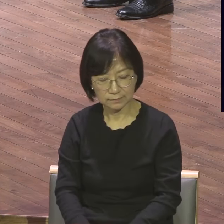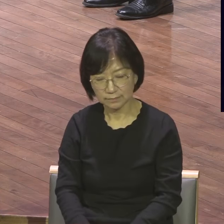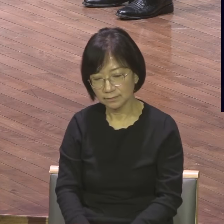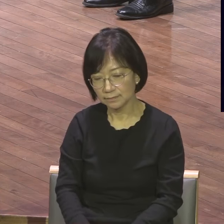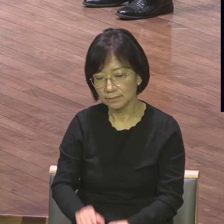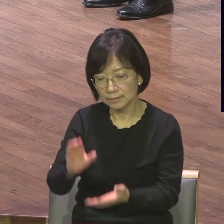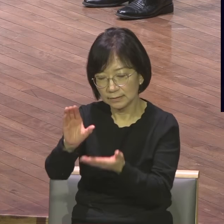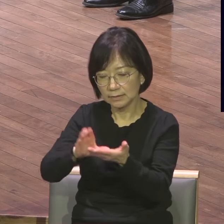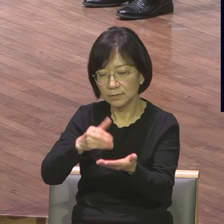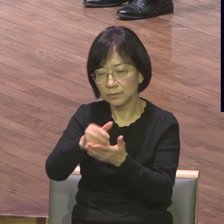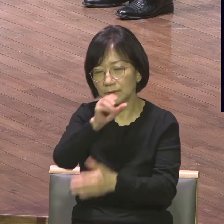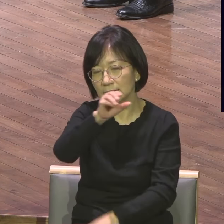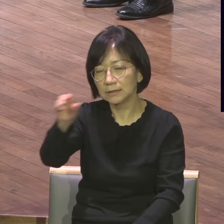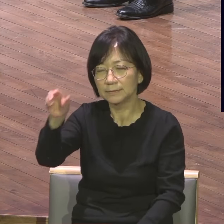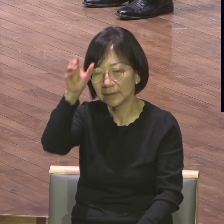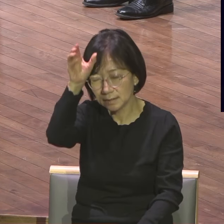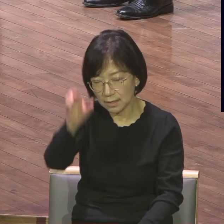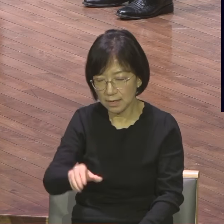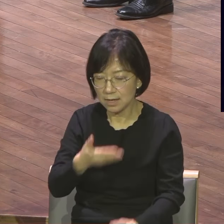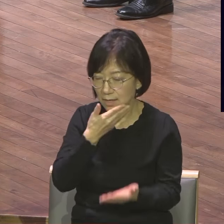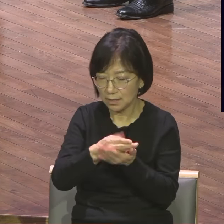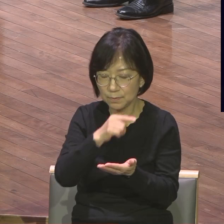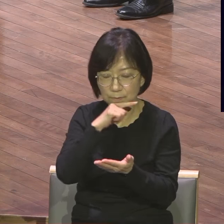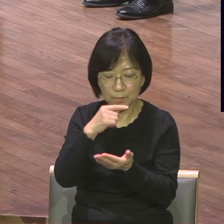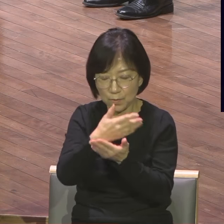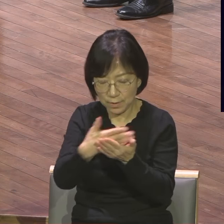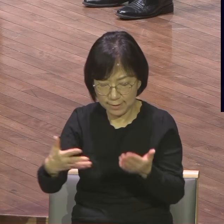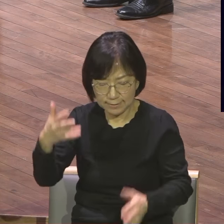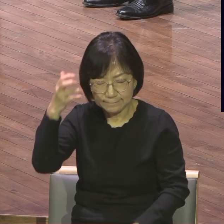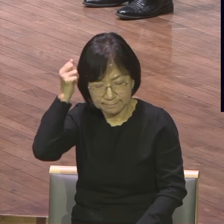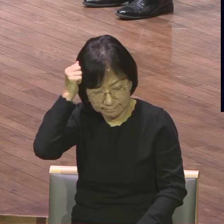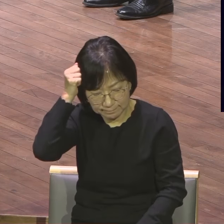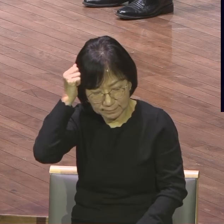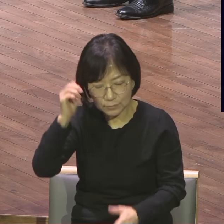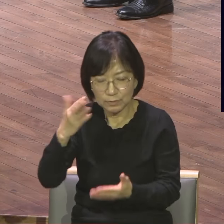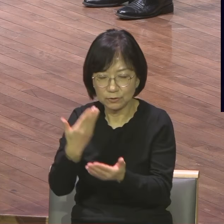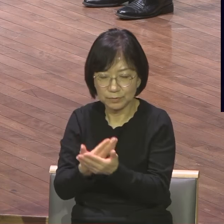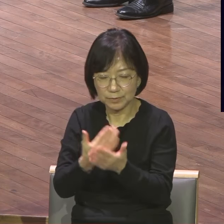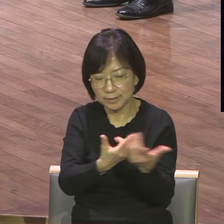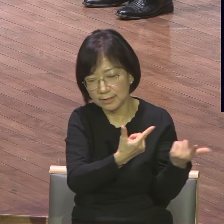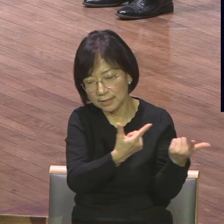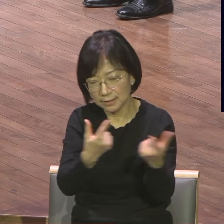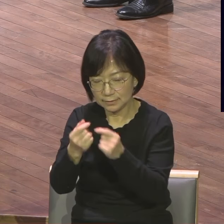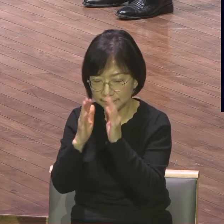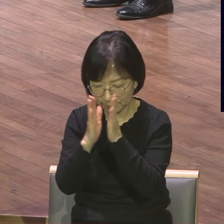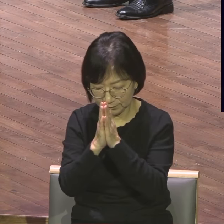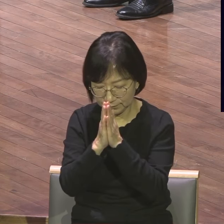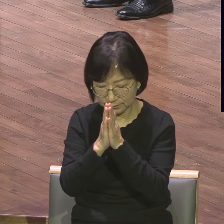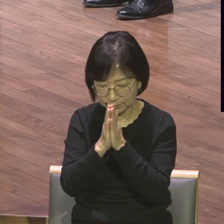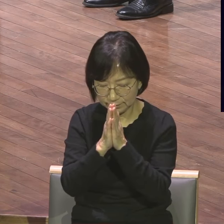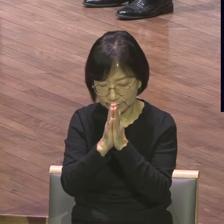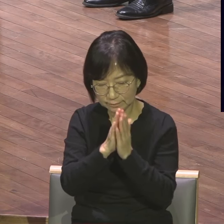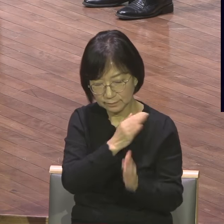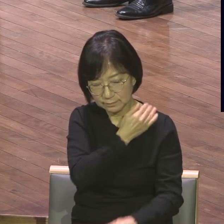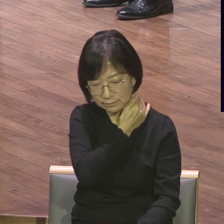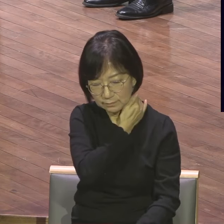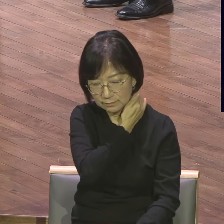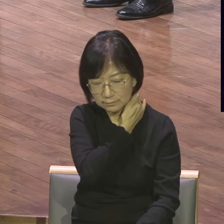보혈을 바라오며 승리하게 하여 주시옵소서. 우리 간절히 하나님께 기도하겠습니다. 하나님 기도합시다.